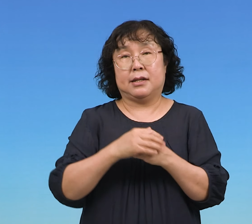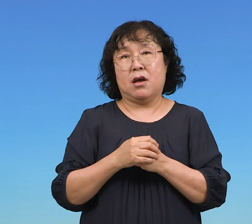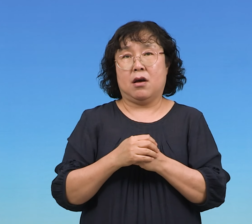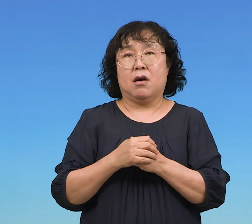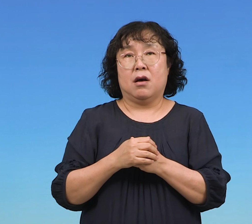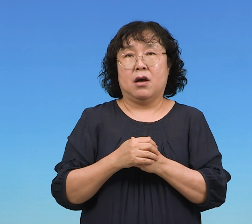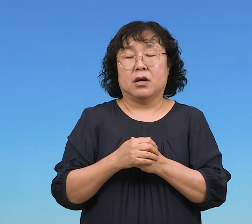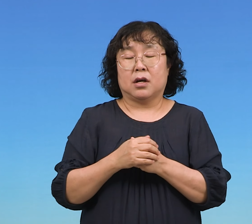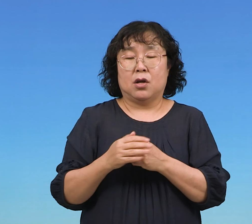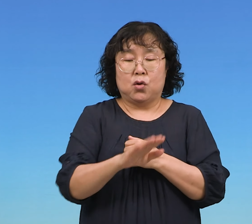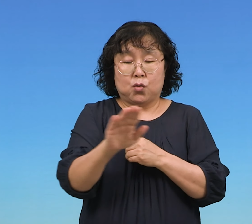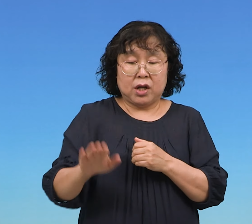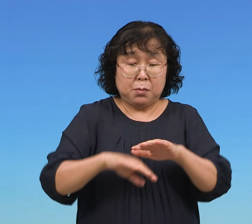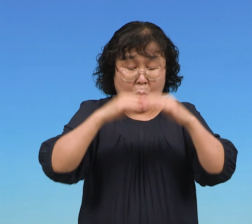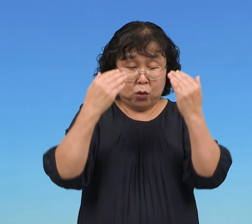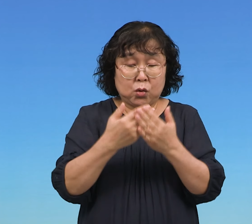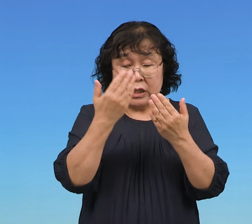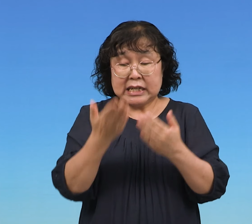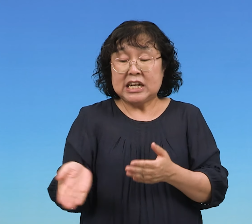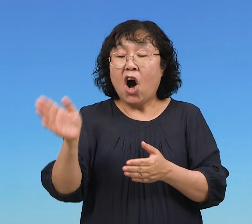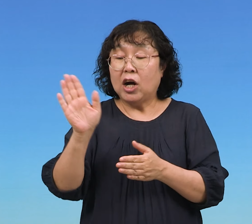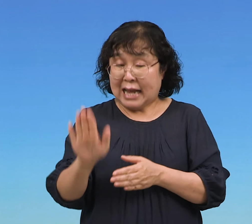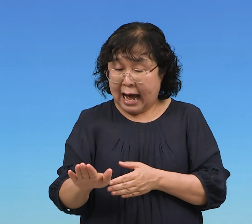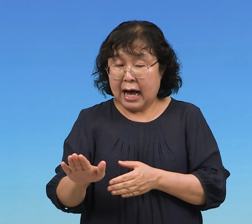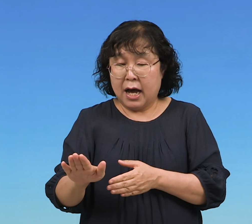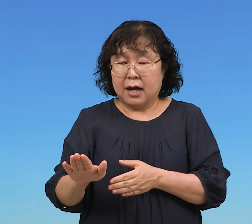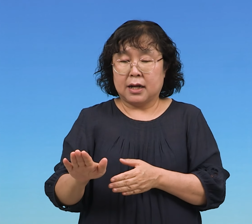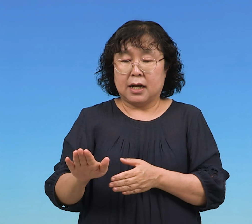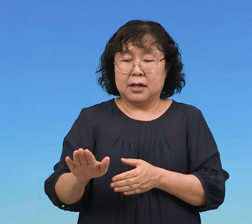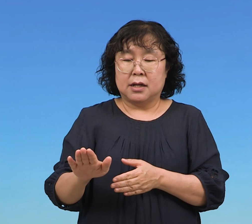그러나라는 꼬리표를 달고 있는 거. 우리도 마찬가지 아닙니까?